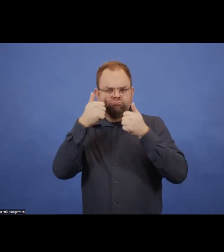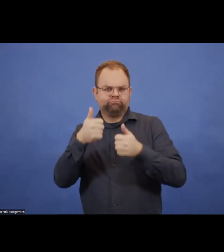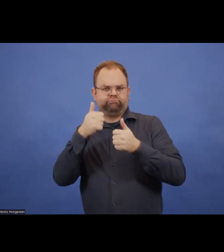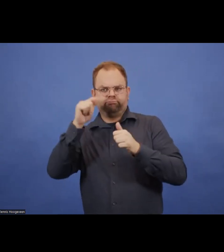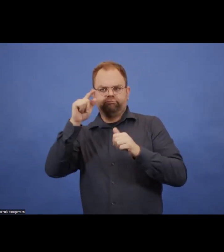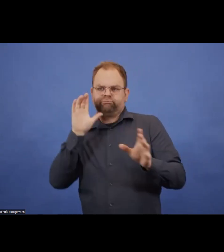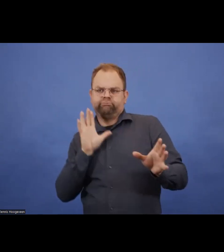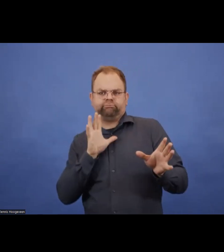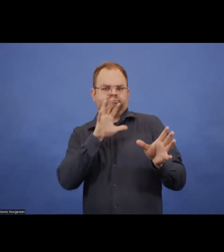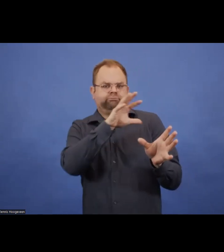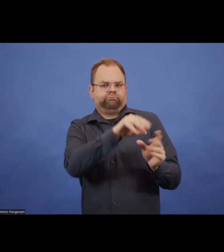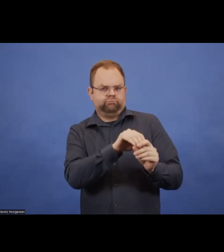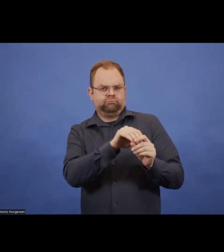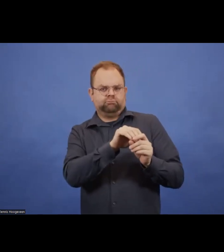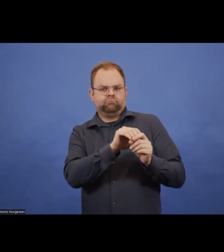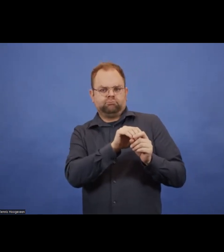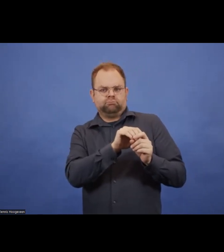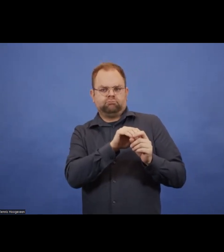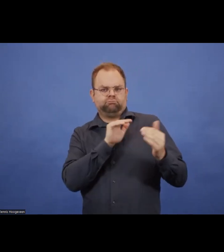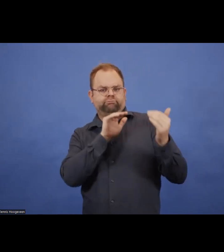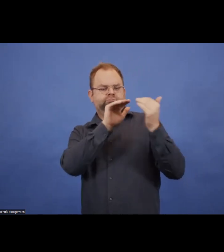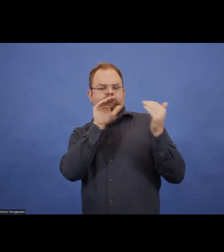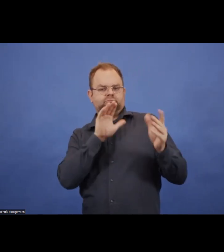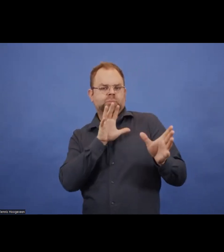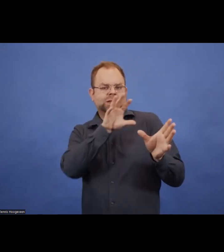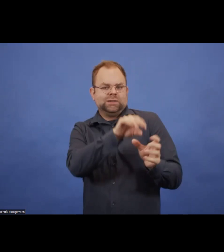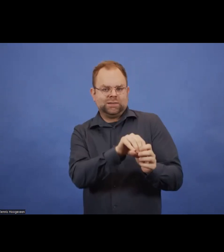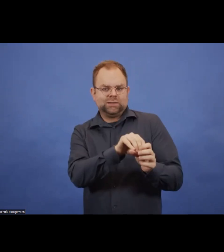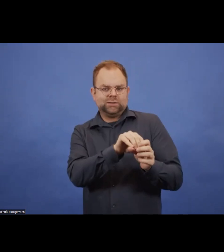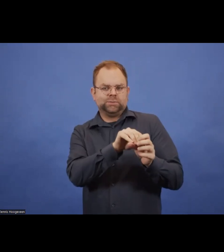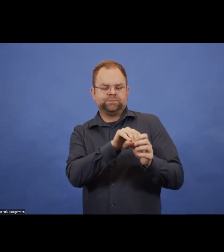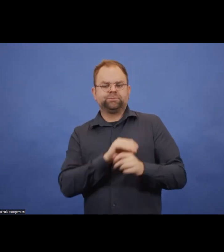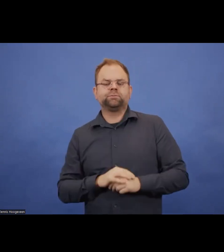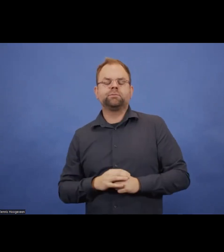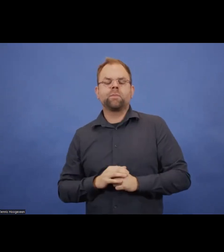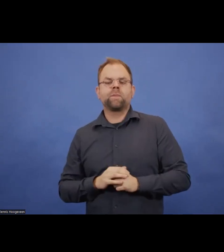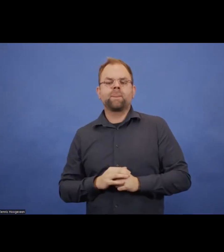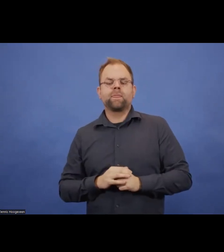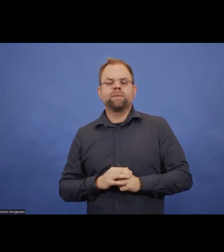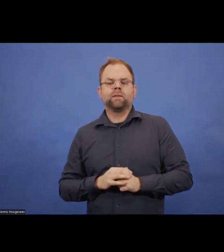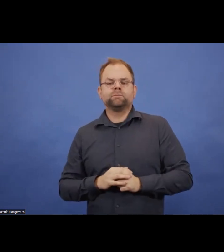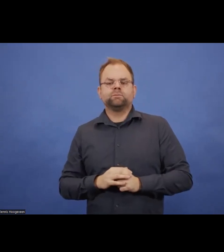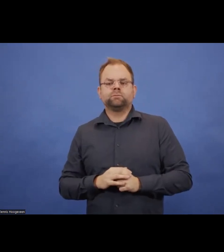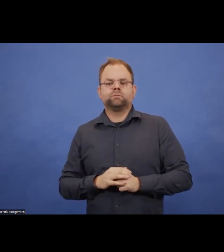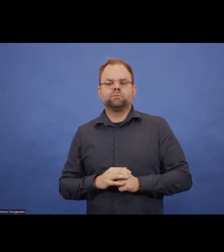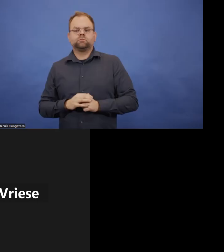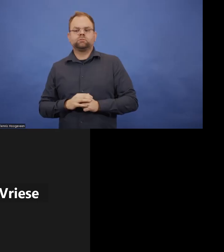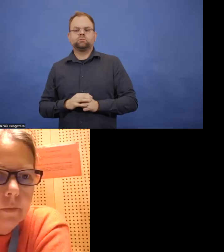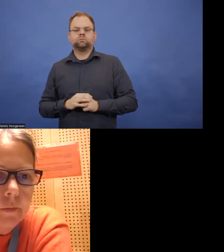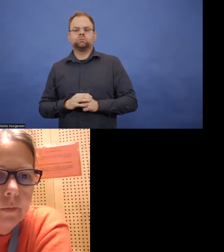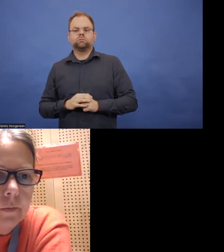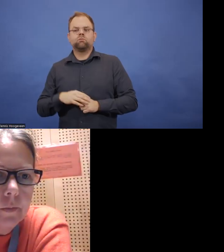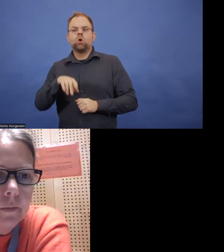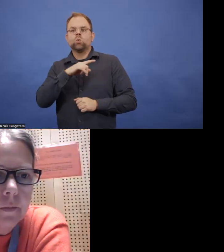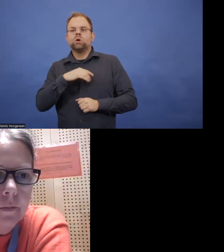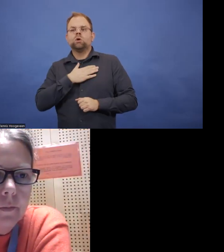vez Elham puede dar un poco más de información sobre la participación significativa, qué tipo